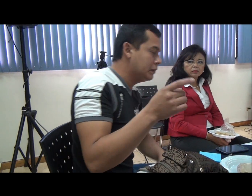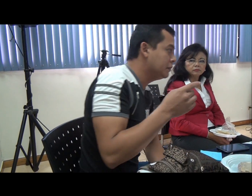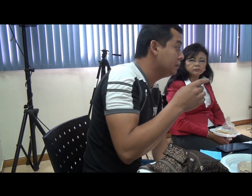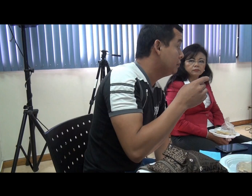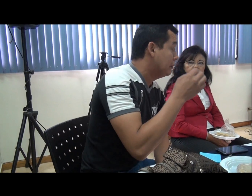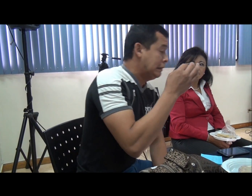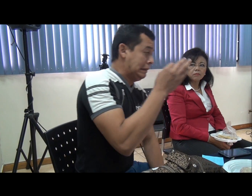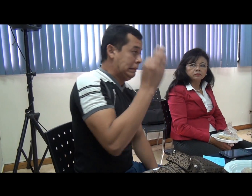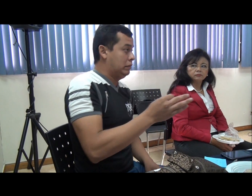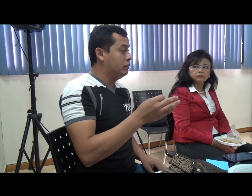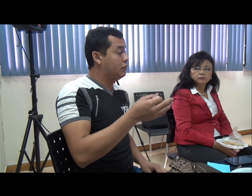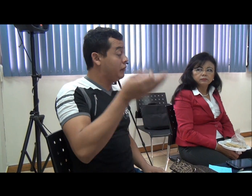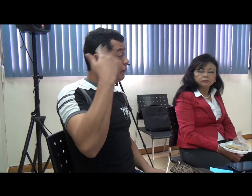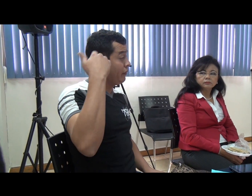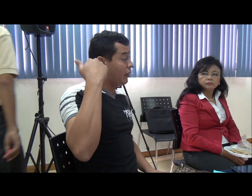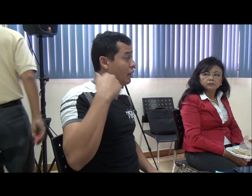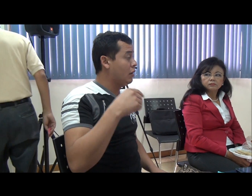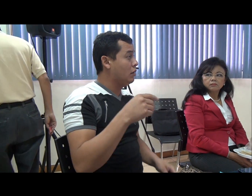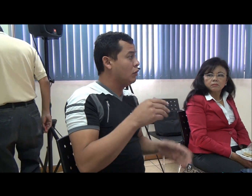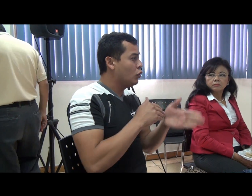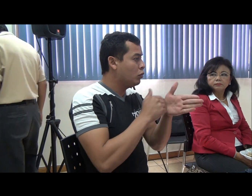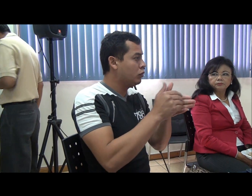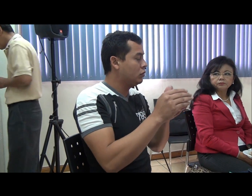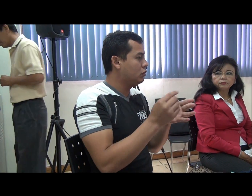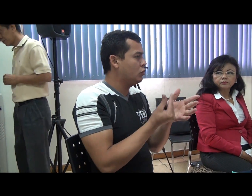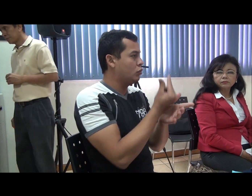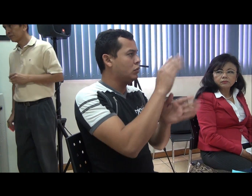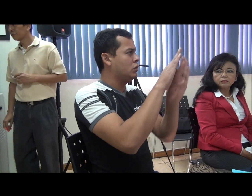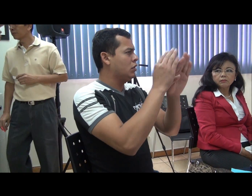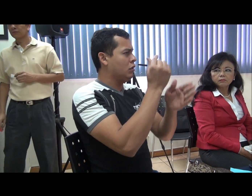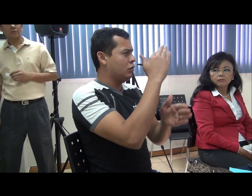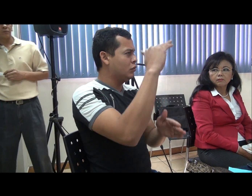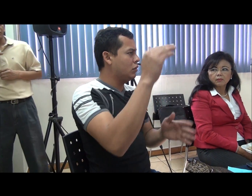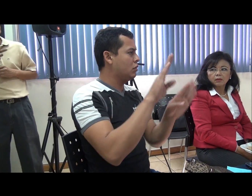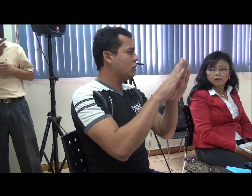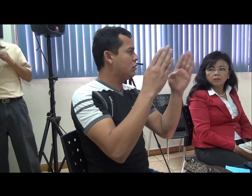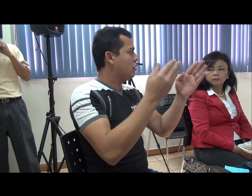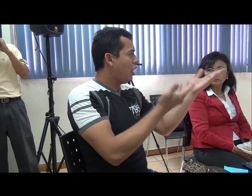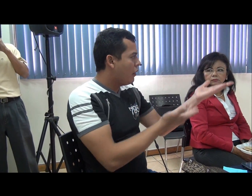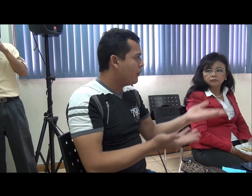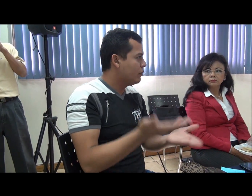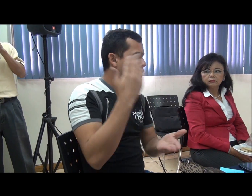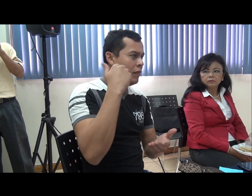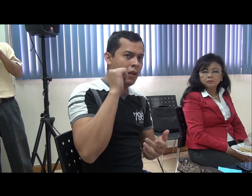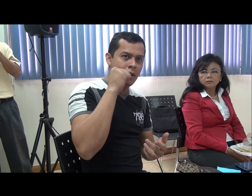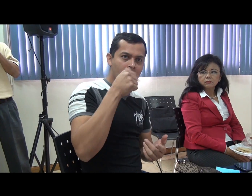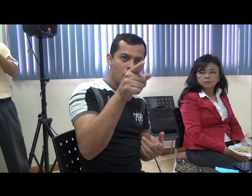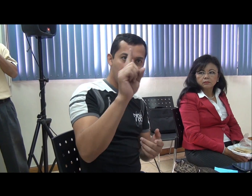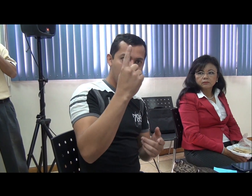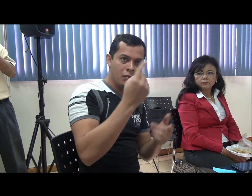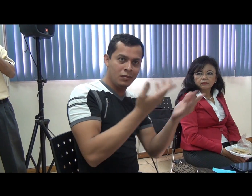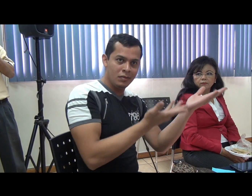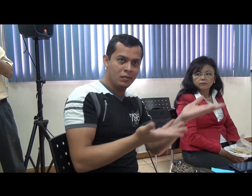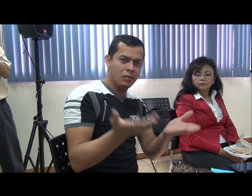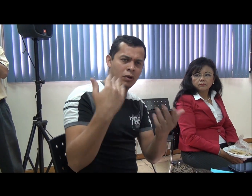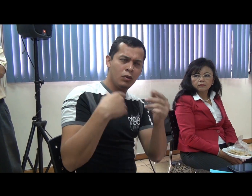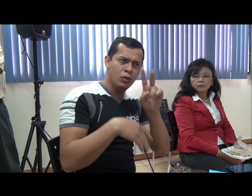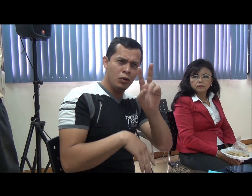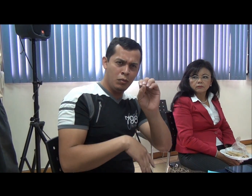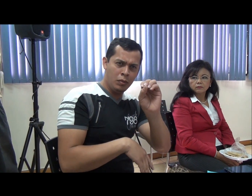Sí, correcto, lo que explica ella. Antes, cuando se comenzó en la Universidad de El Salvador, se empezó, por ejemplo,